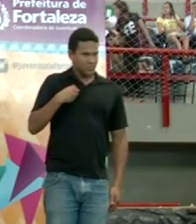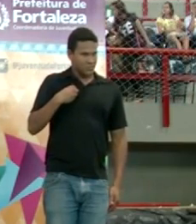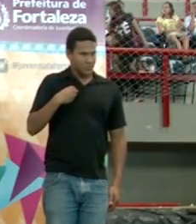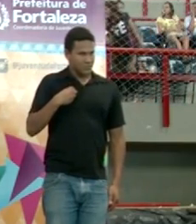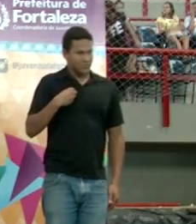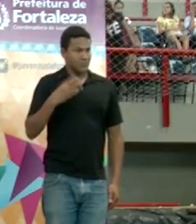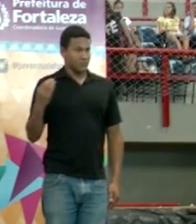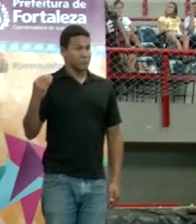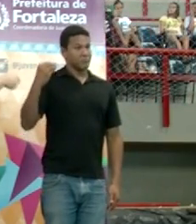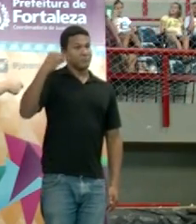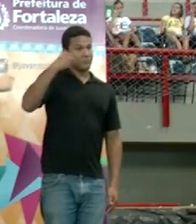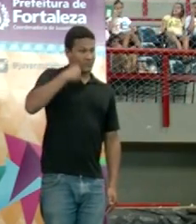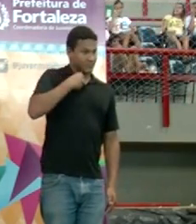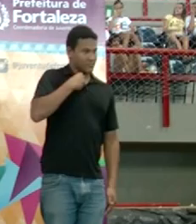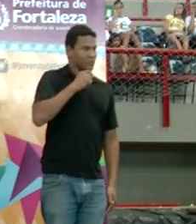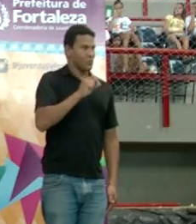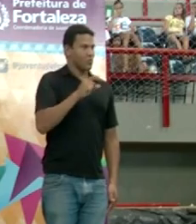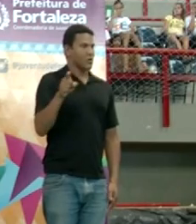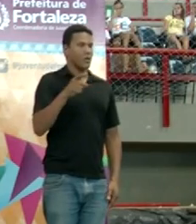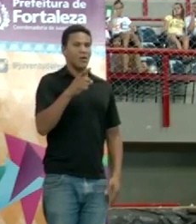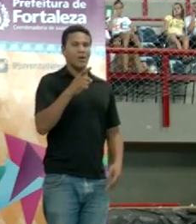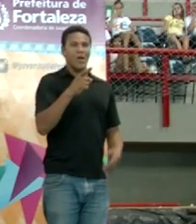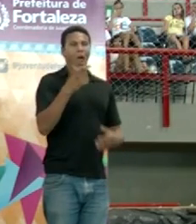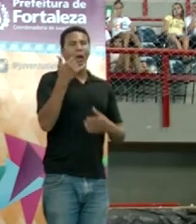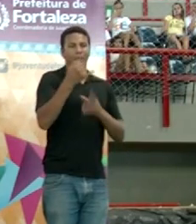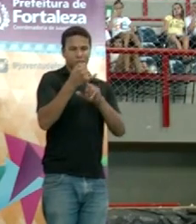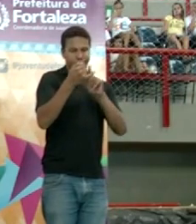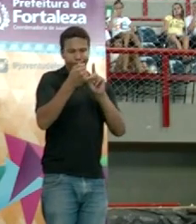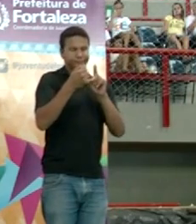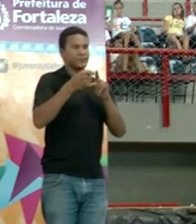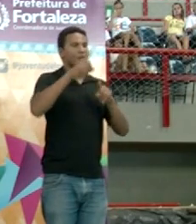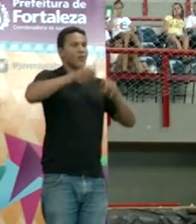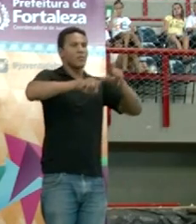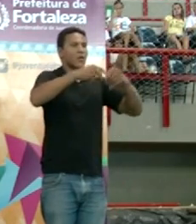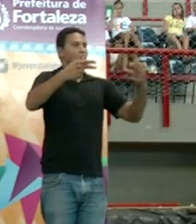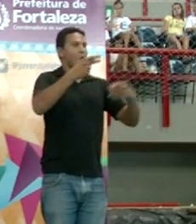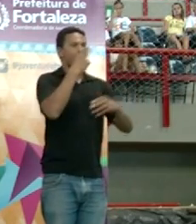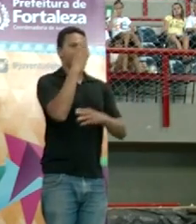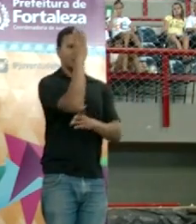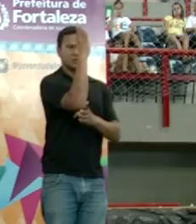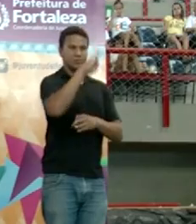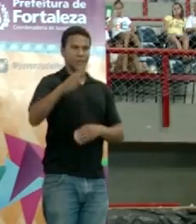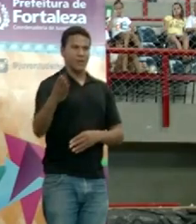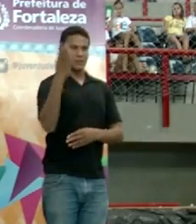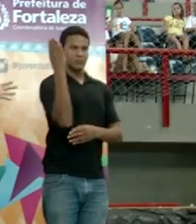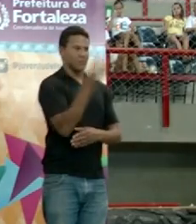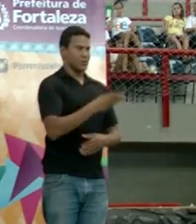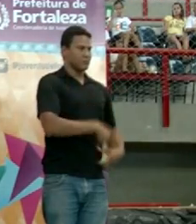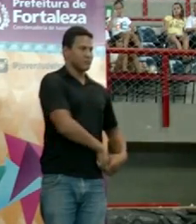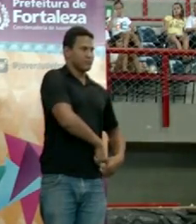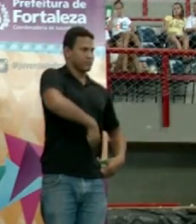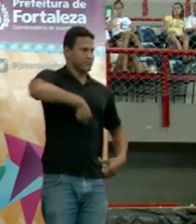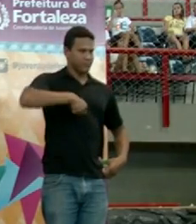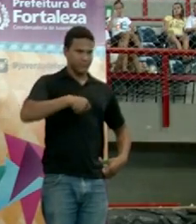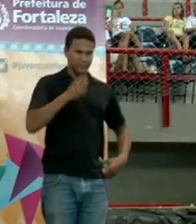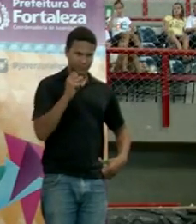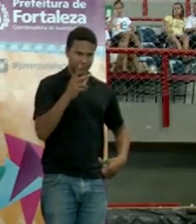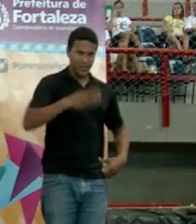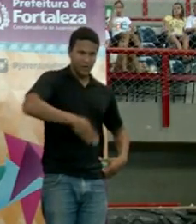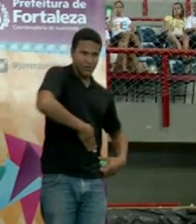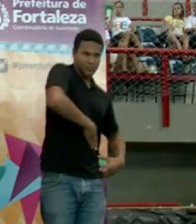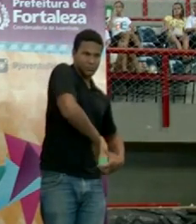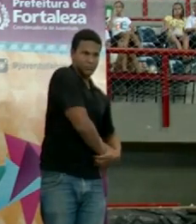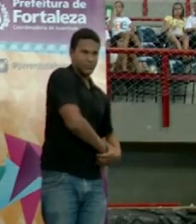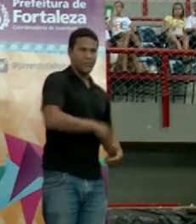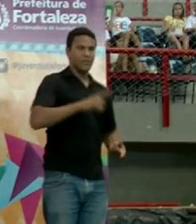coisas, uma espada. Às vezes não tem nem escudo, mas geralmente tinha uma espada, um escudo e um